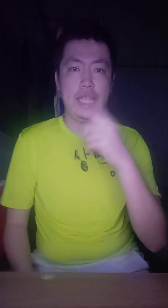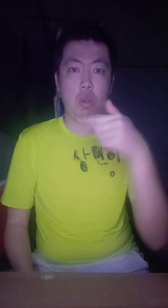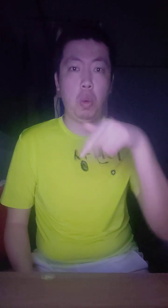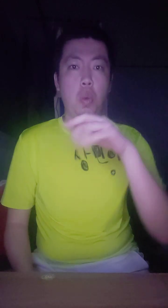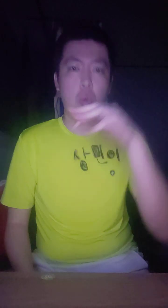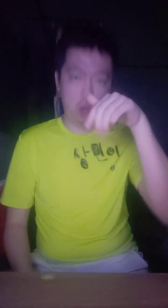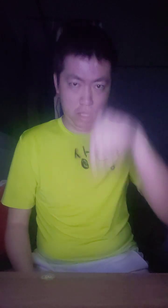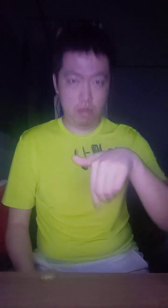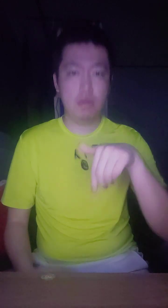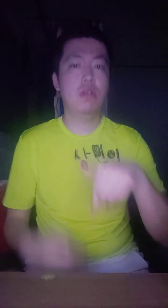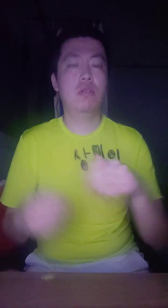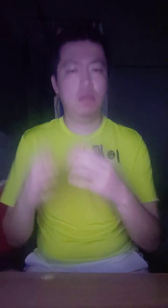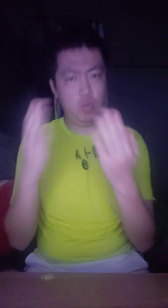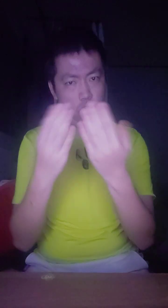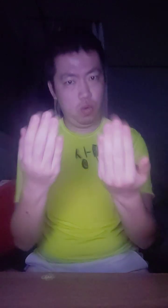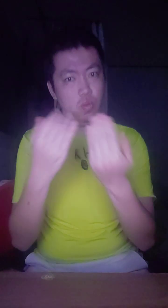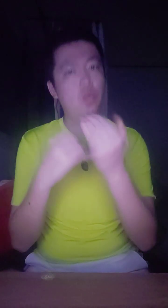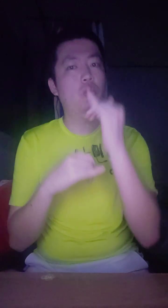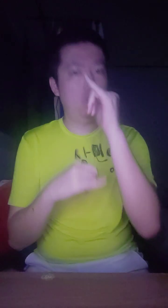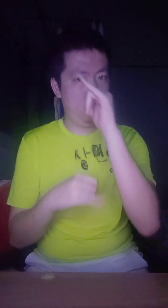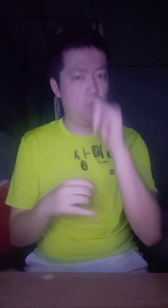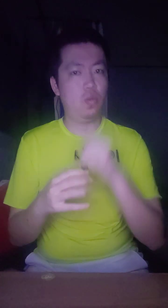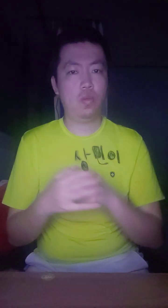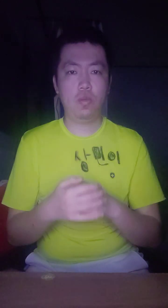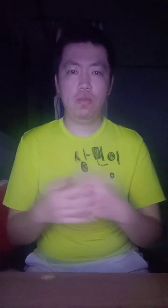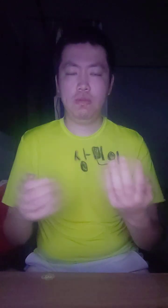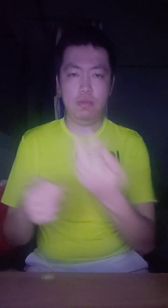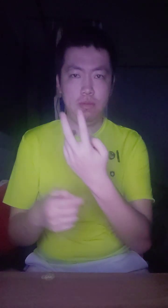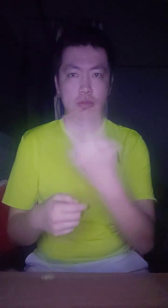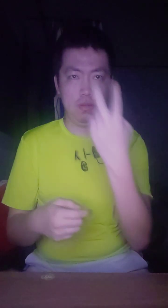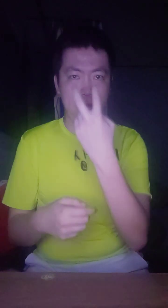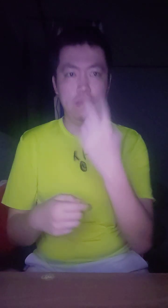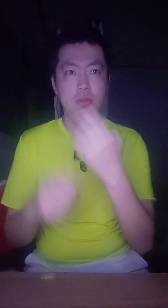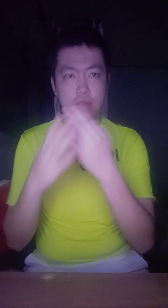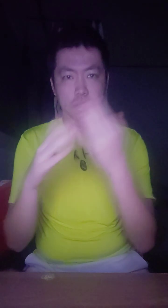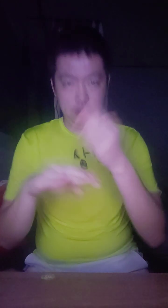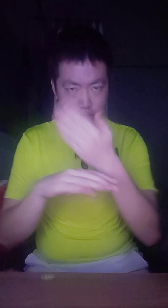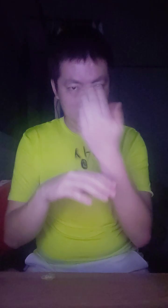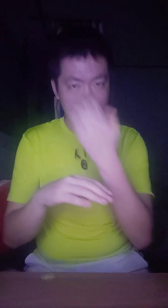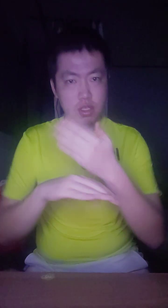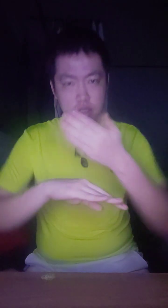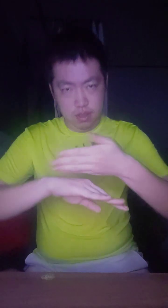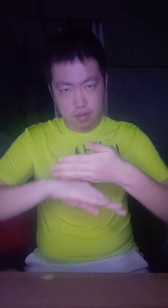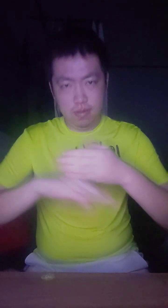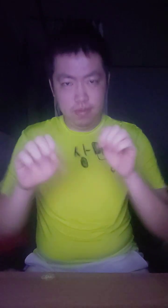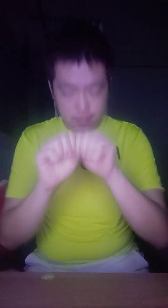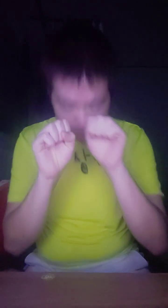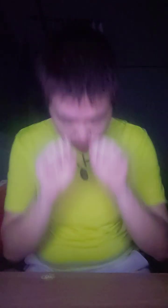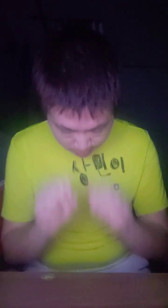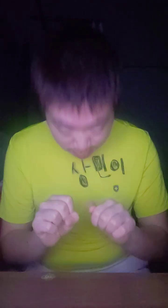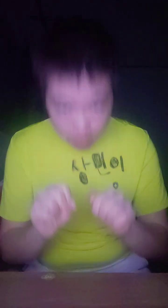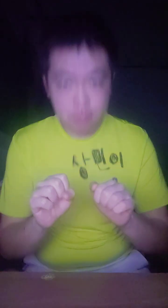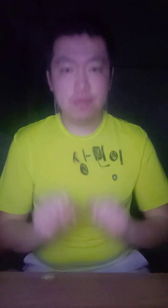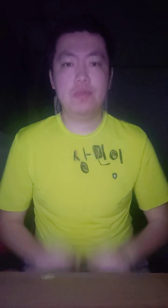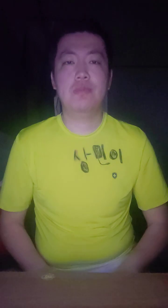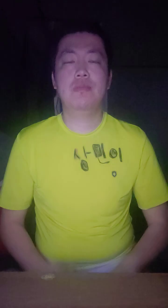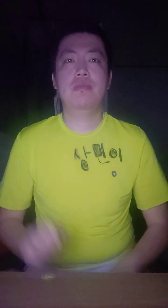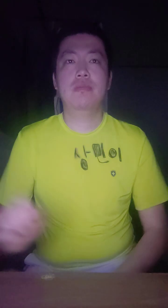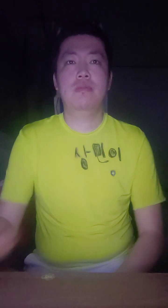다운로드 하시면 속보 알림도 받아보실 수 있습니다. 항상 저희 SBS 뉴스를 시청해 주셔서 대단히 고맙습니다. 1분에 한